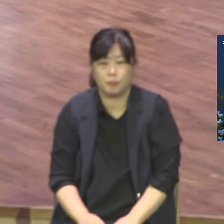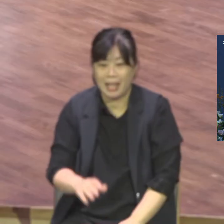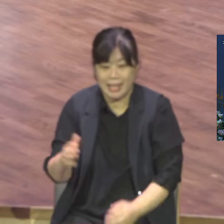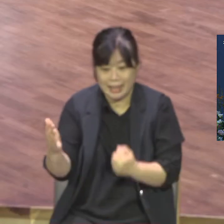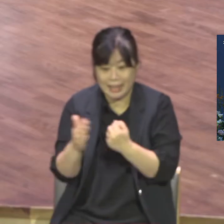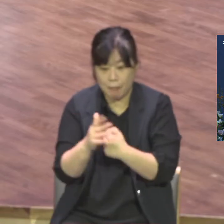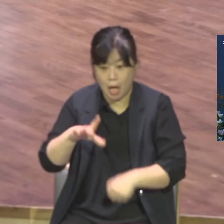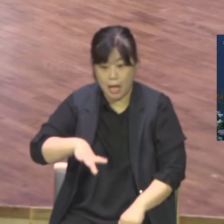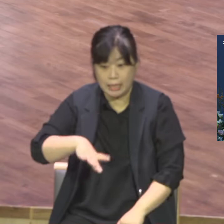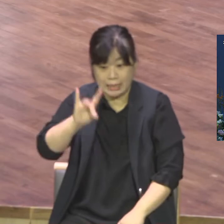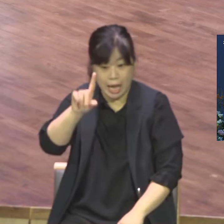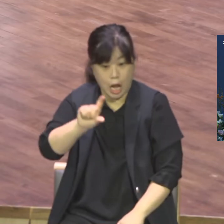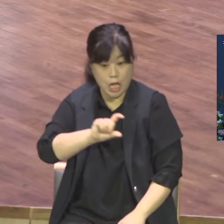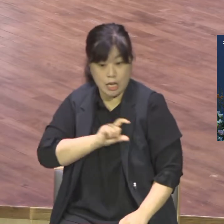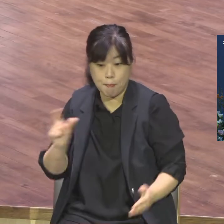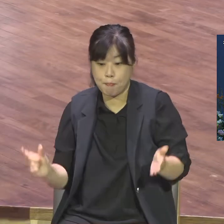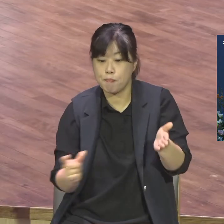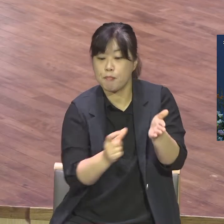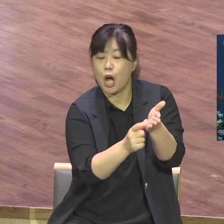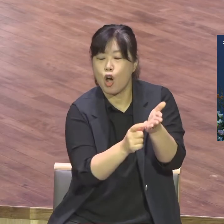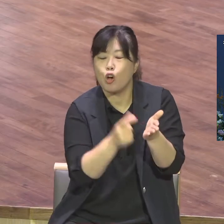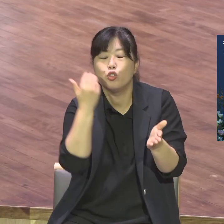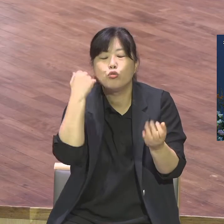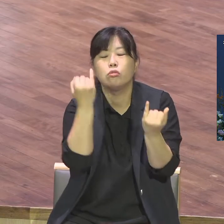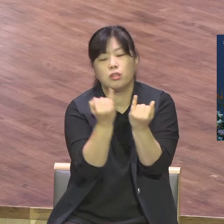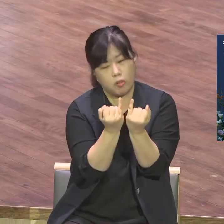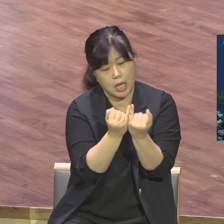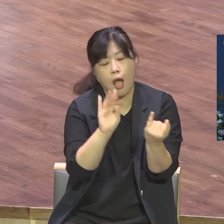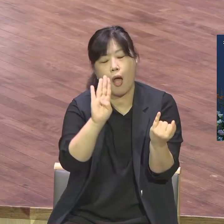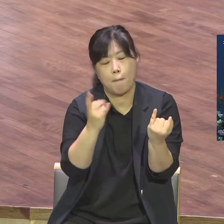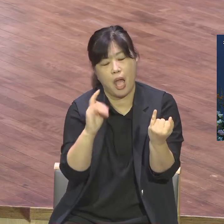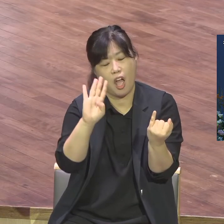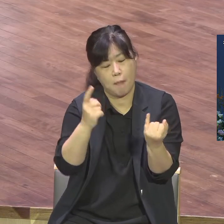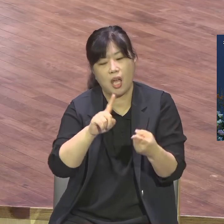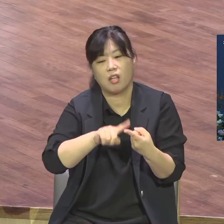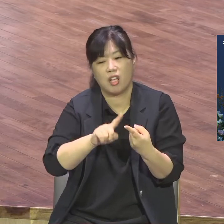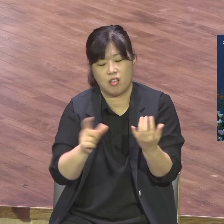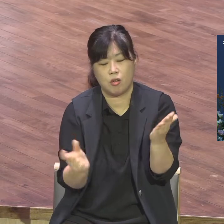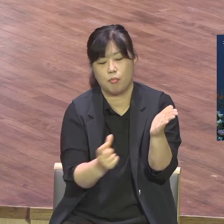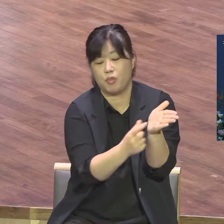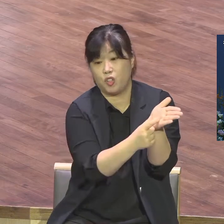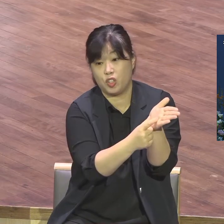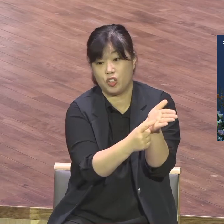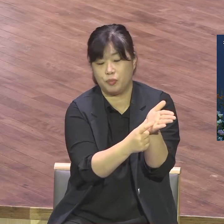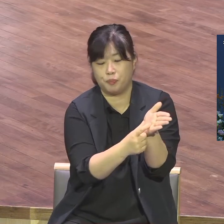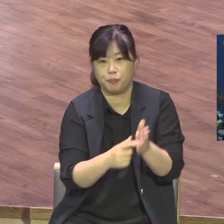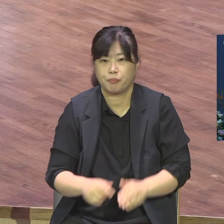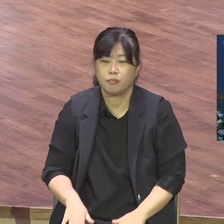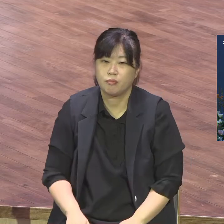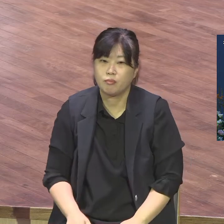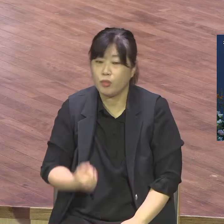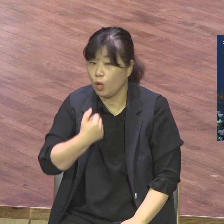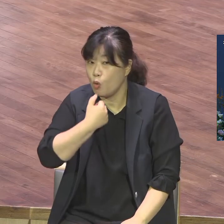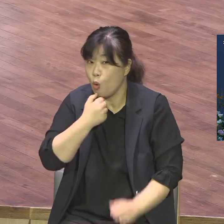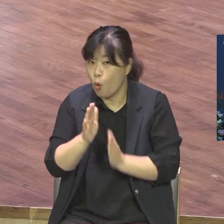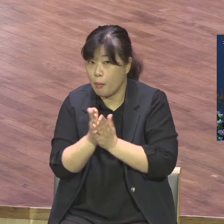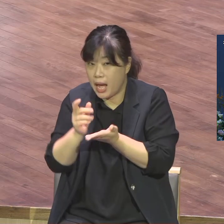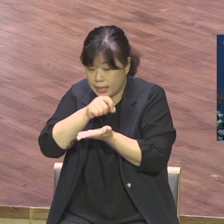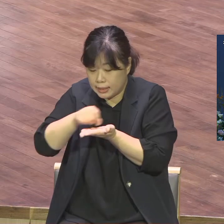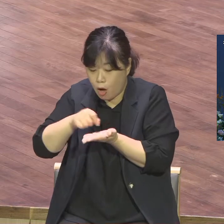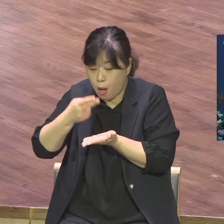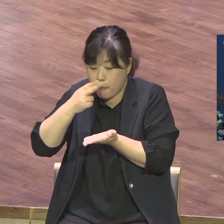겁니다. 지금 바울이 로마서를 로마 교회에 전달하는 역할, 이 어마어마한